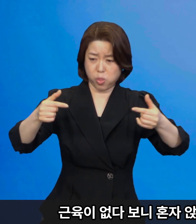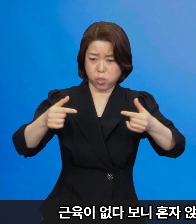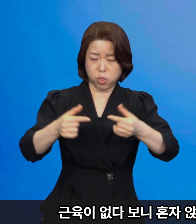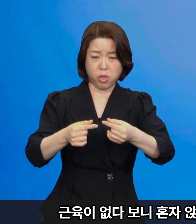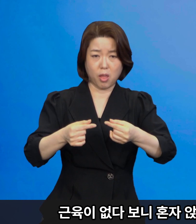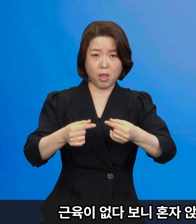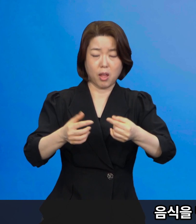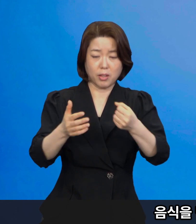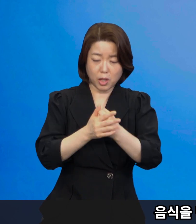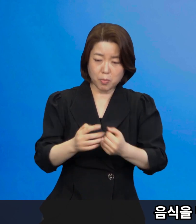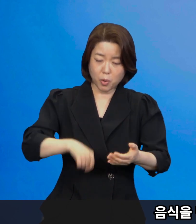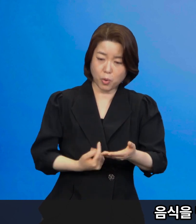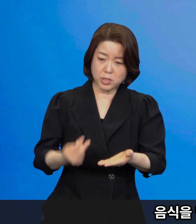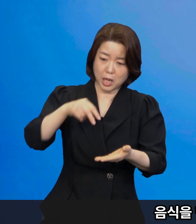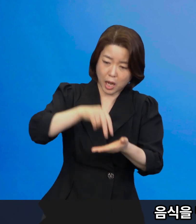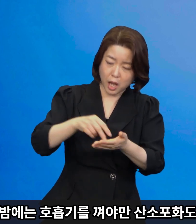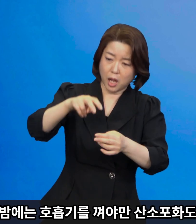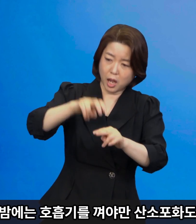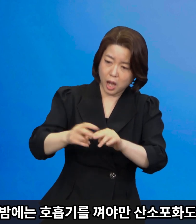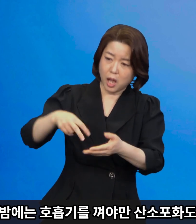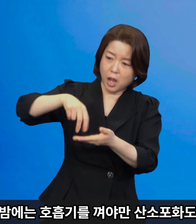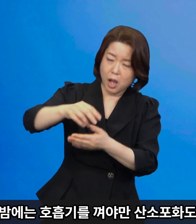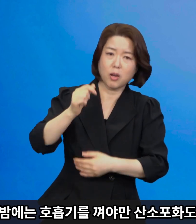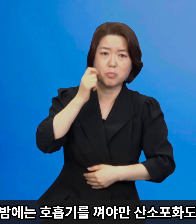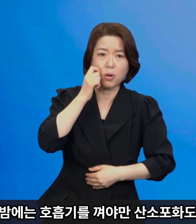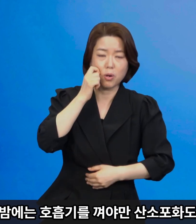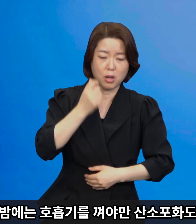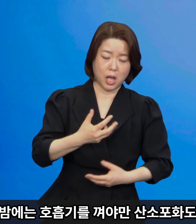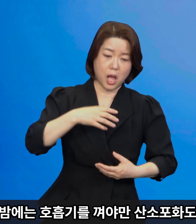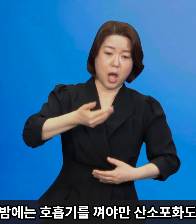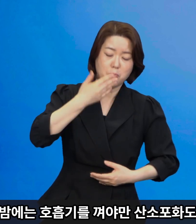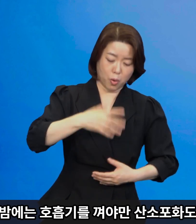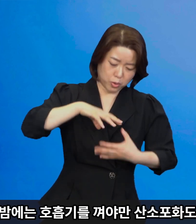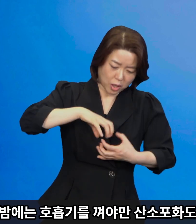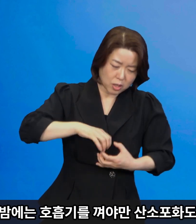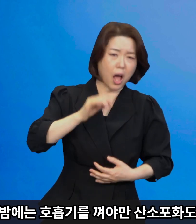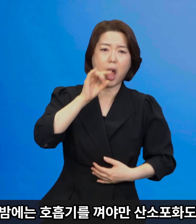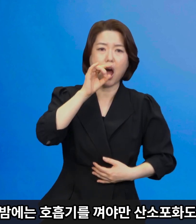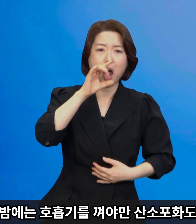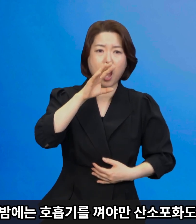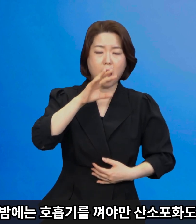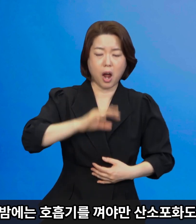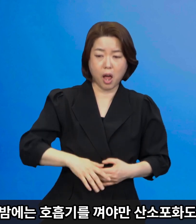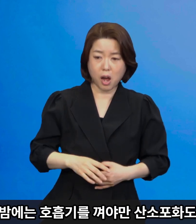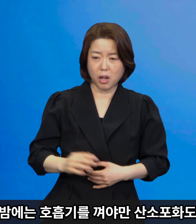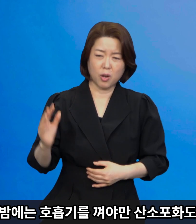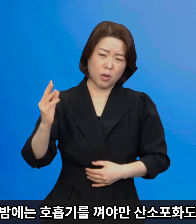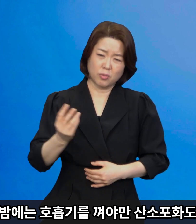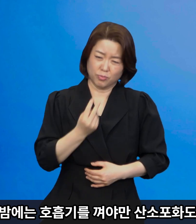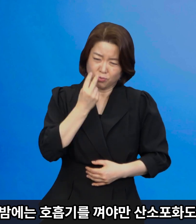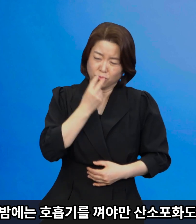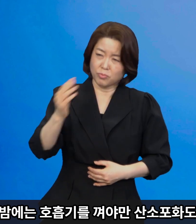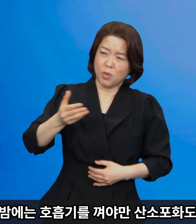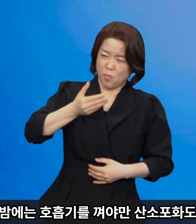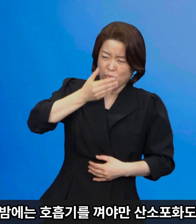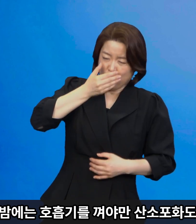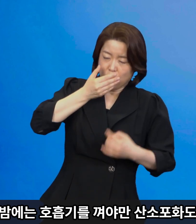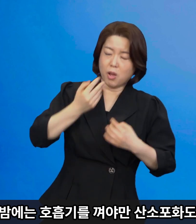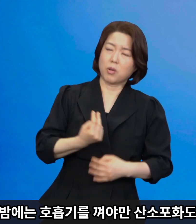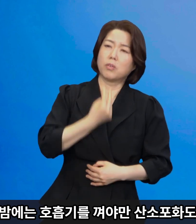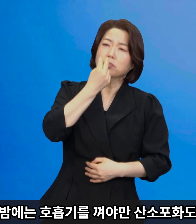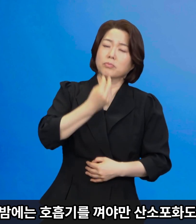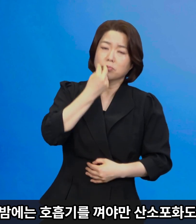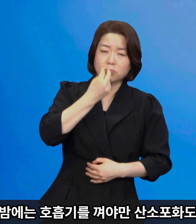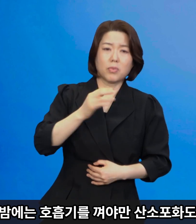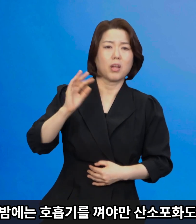일어서거나 걷지를 못하고 음식을 먹어도 토하고 밤에는 호흡기를 껴야만 산소 포화도를 유지할 수 있으며 목을 가누지